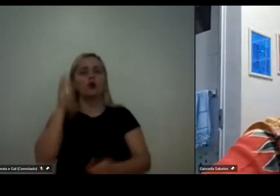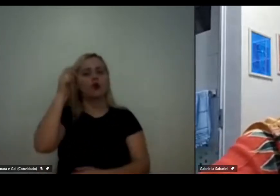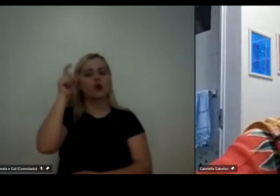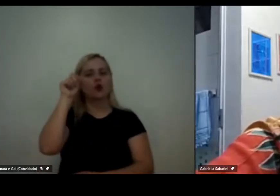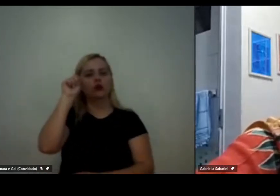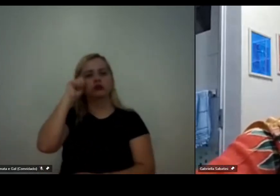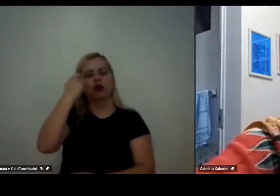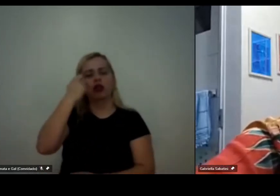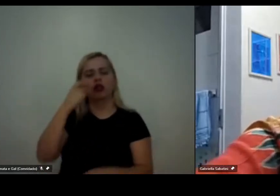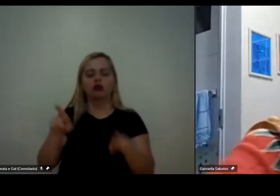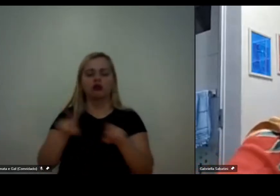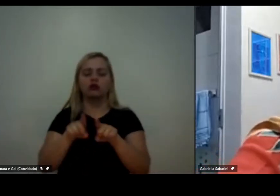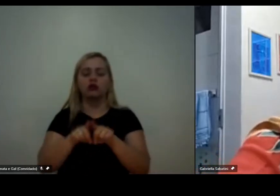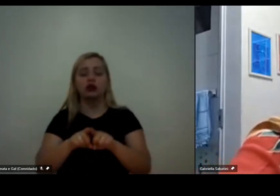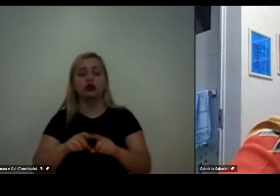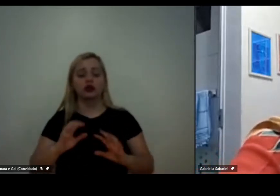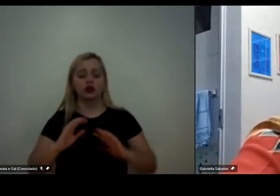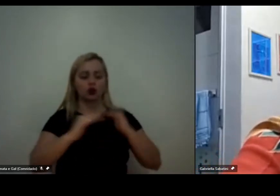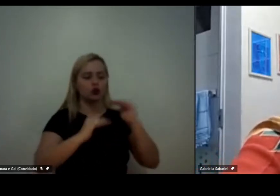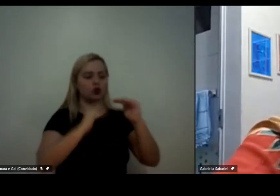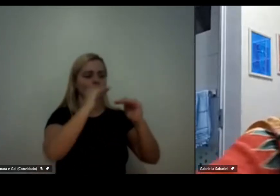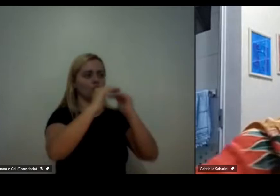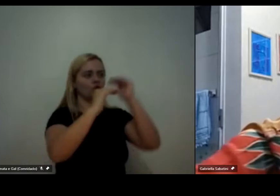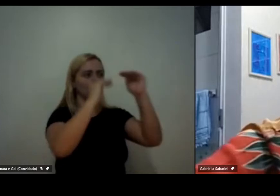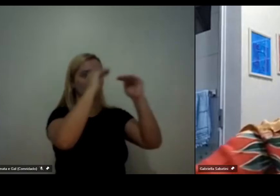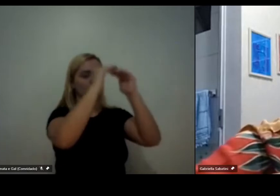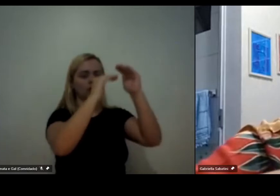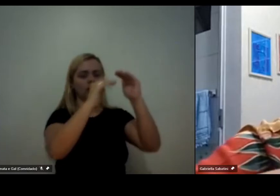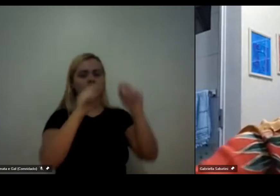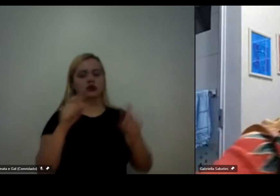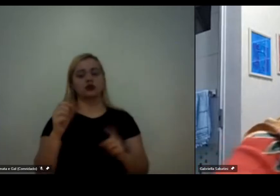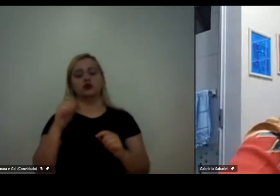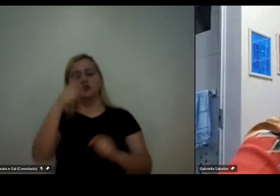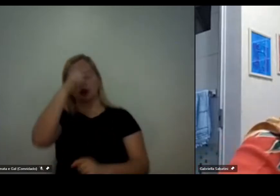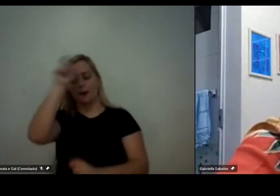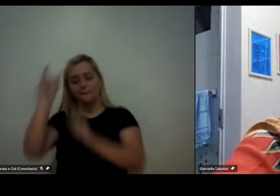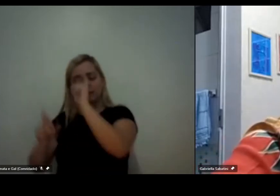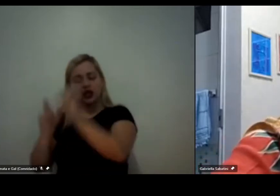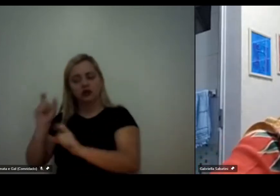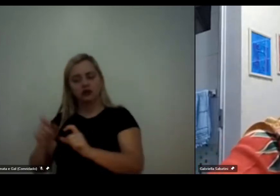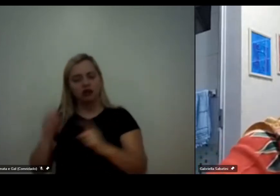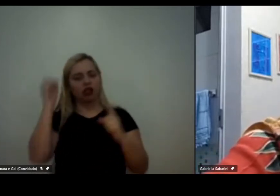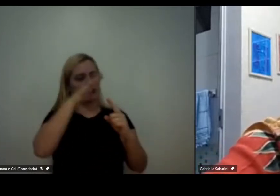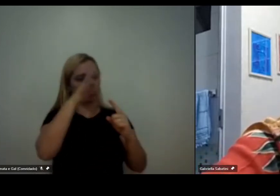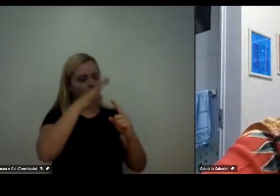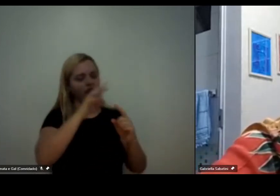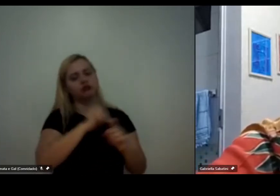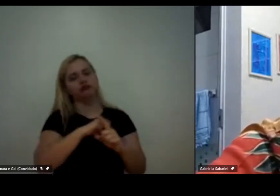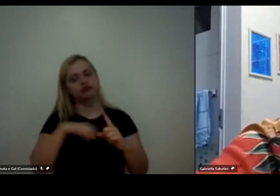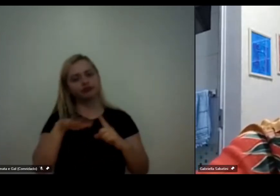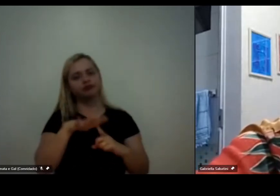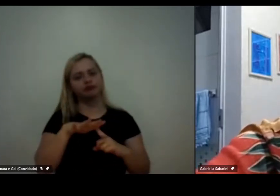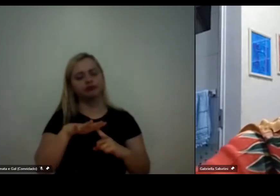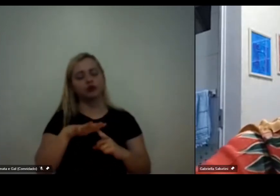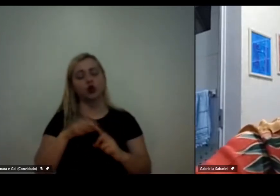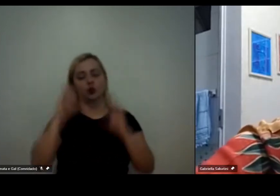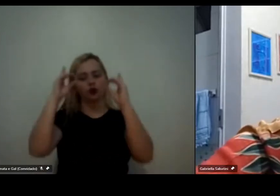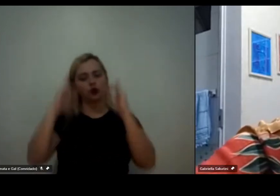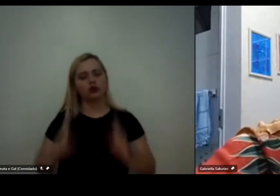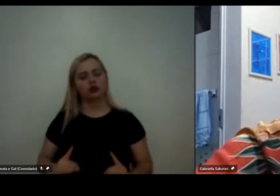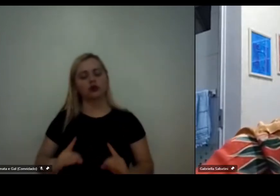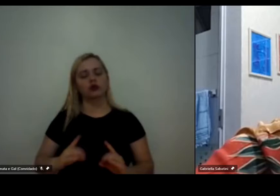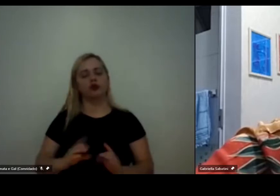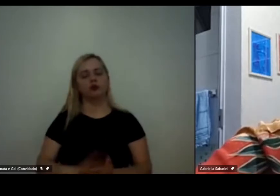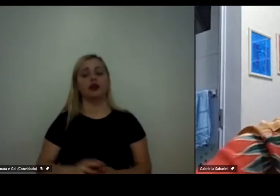uma hierarquia de opressão entre tais categorias. É óbvio que pensar nos sujeitos de